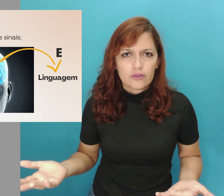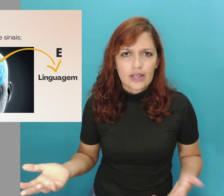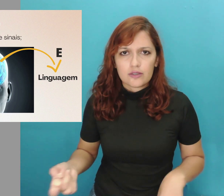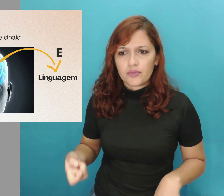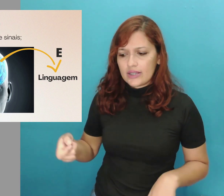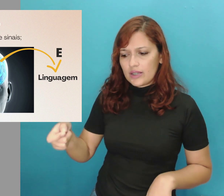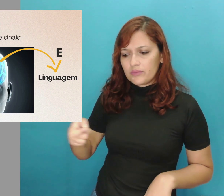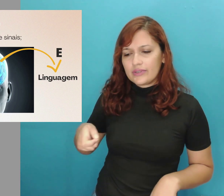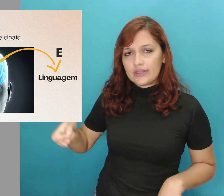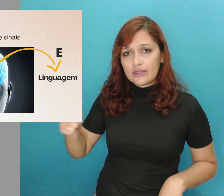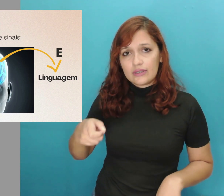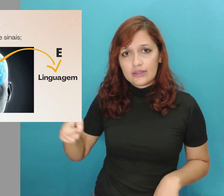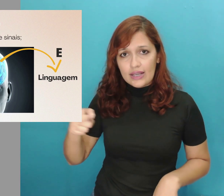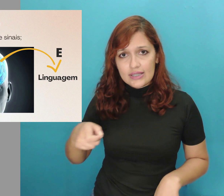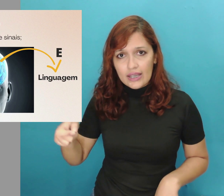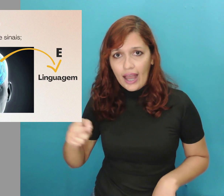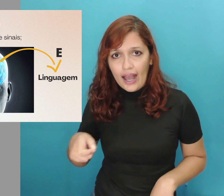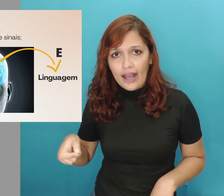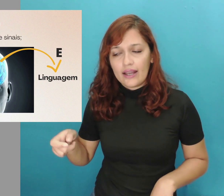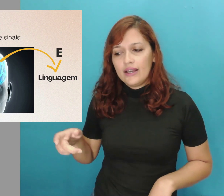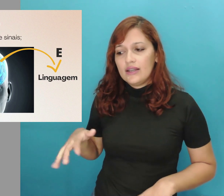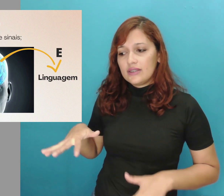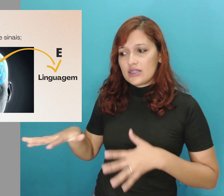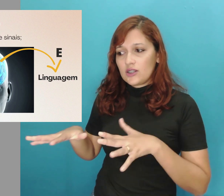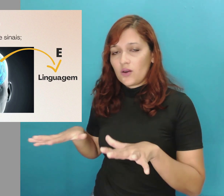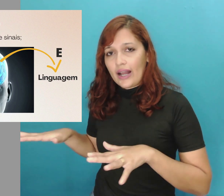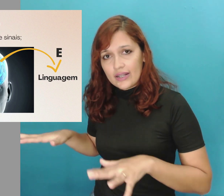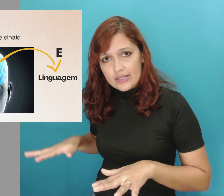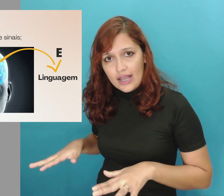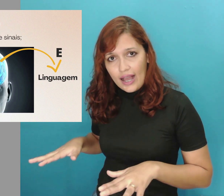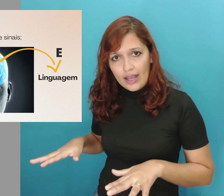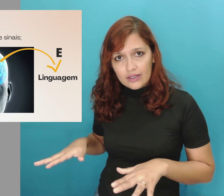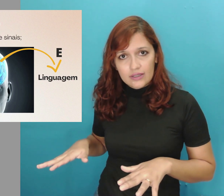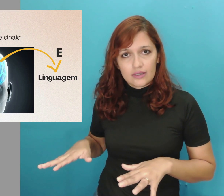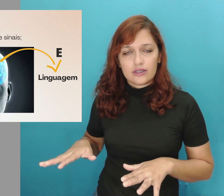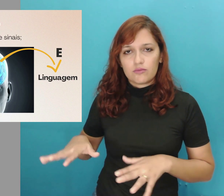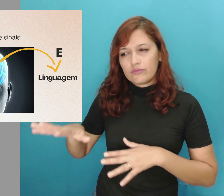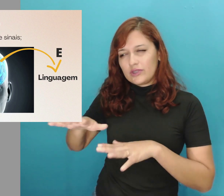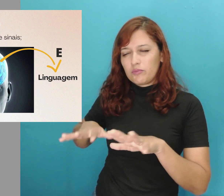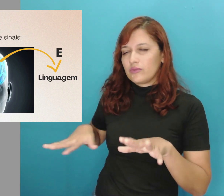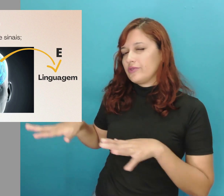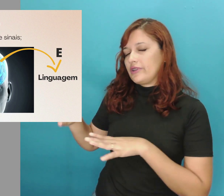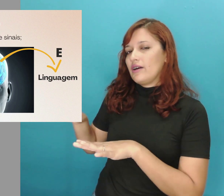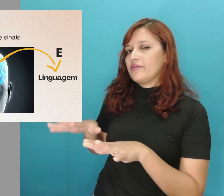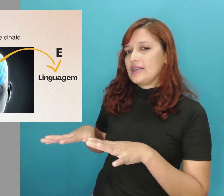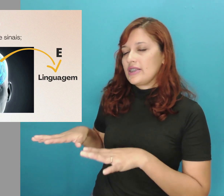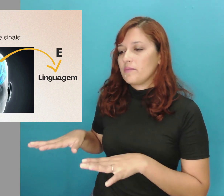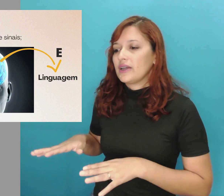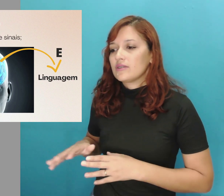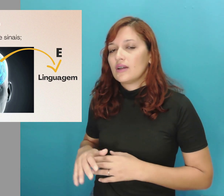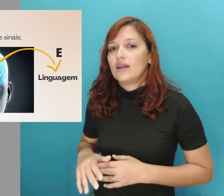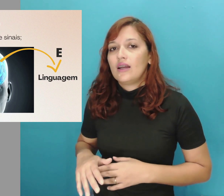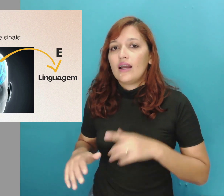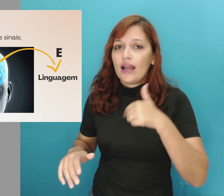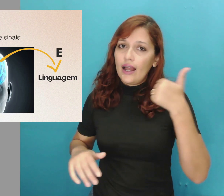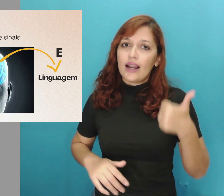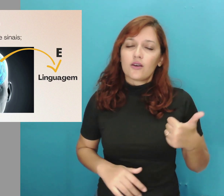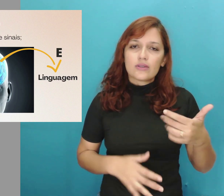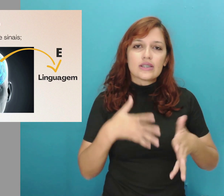dificuldade, por exemplo, de desenhar, de se localizar, tipo um georreferenciamento, ela conseguia